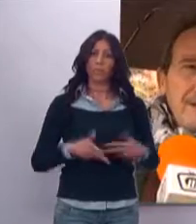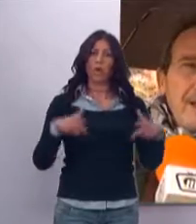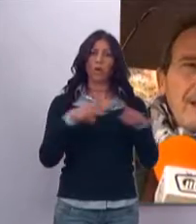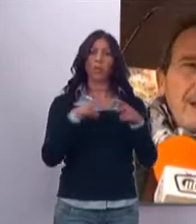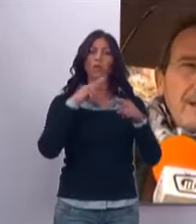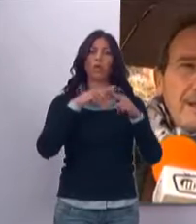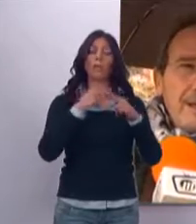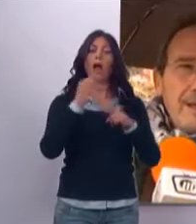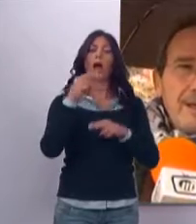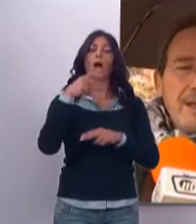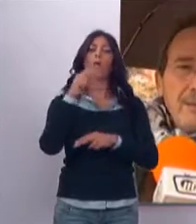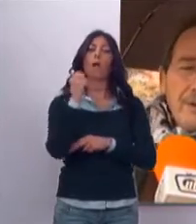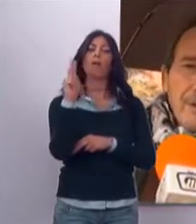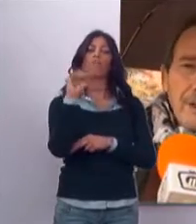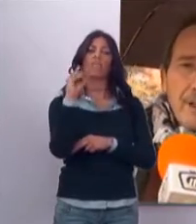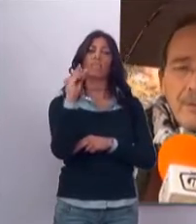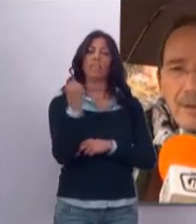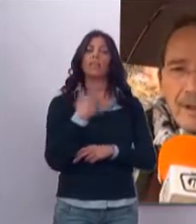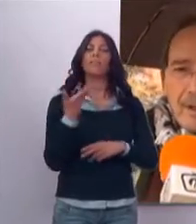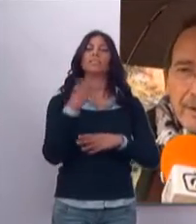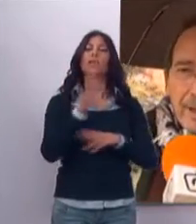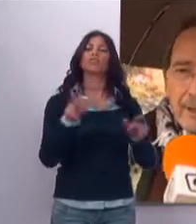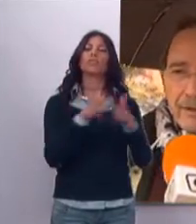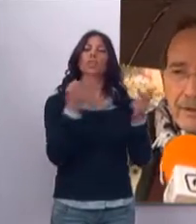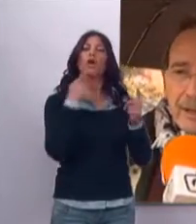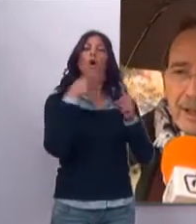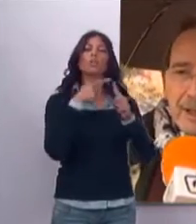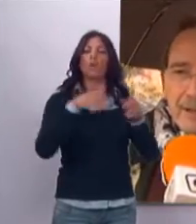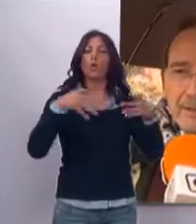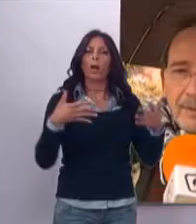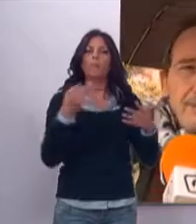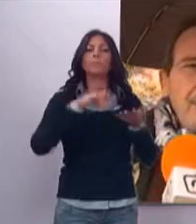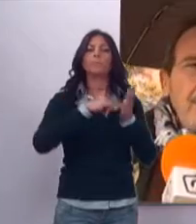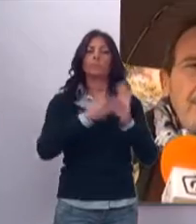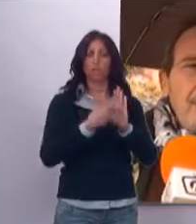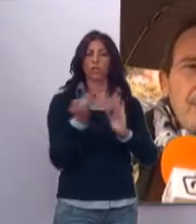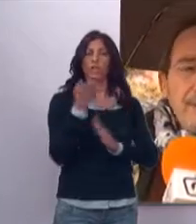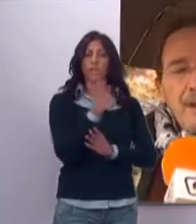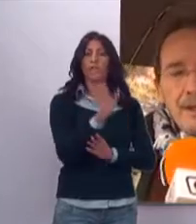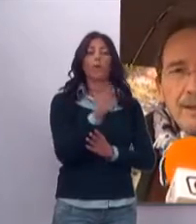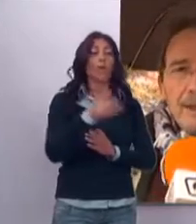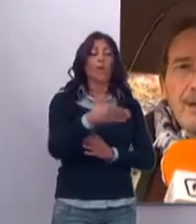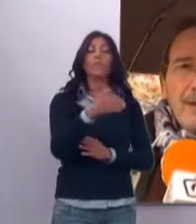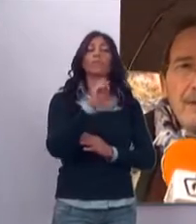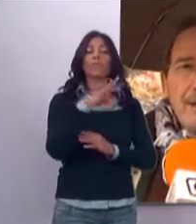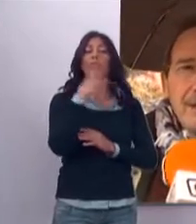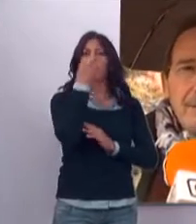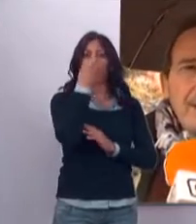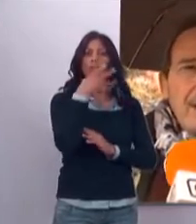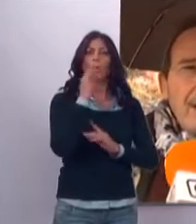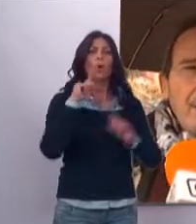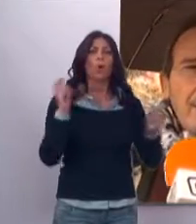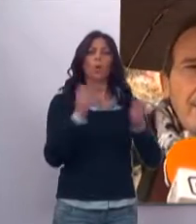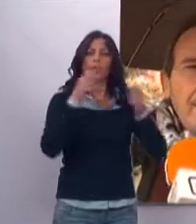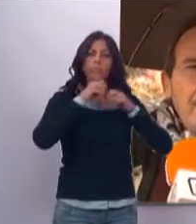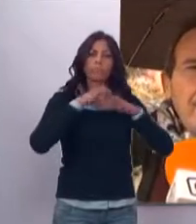A agrupación Aguaviva presentará en sociedade seus objetivos e primeiros proyectos o 14 de maio a través de unha